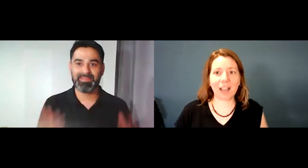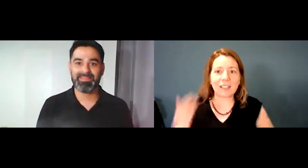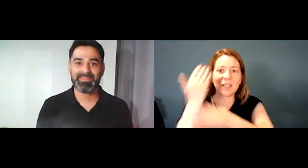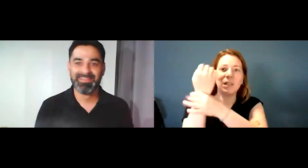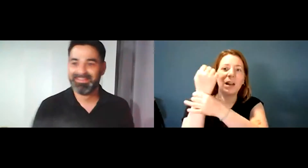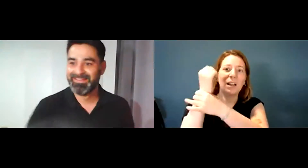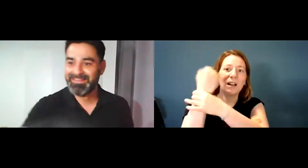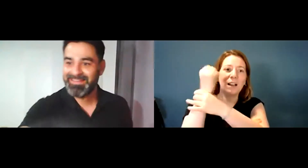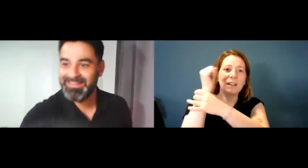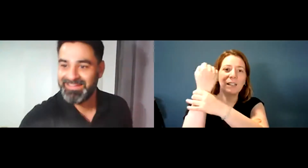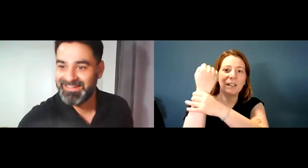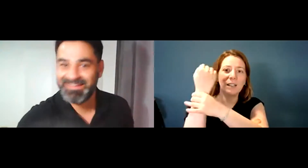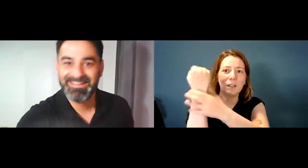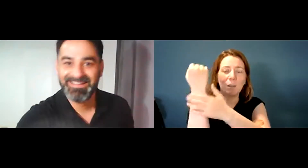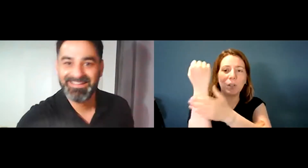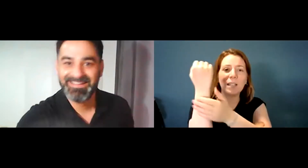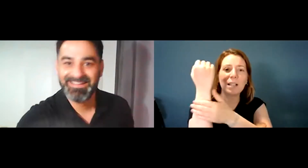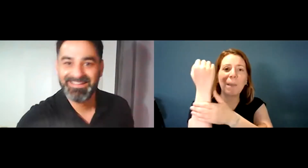Así, mirá. Así. Ponés